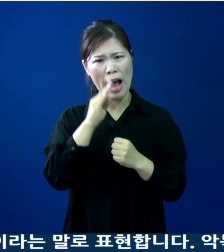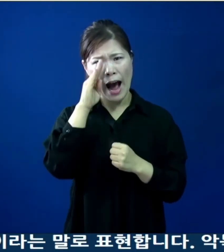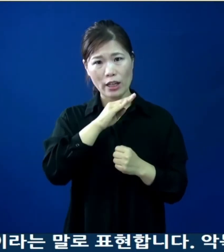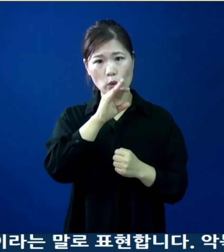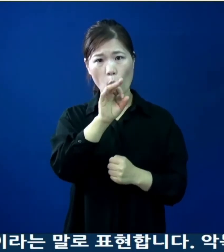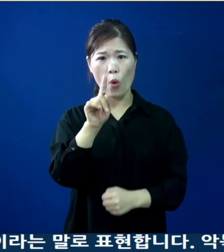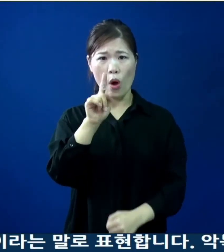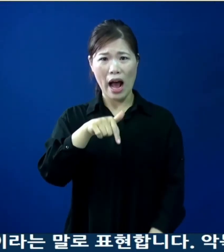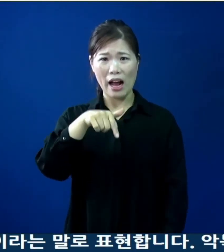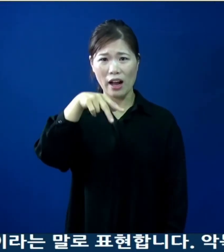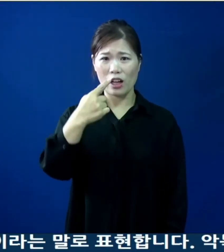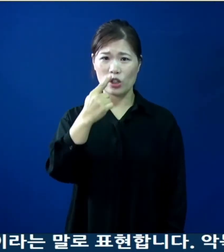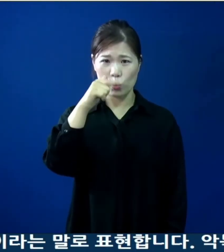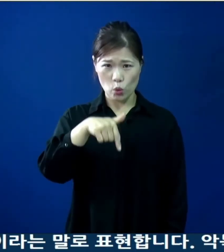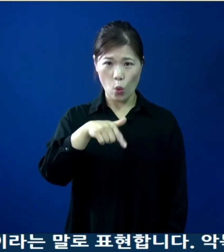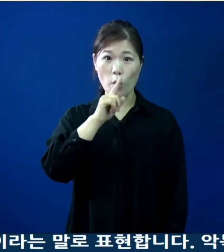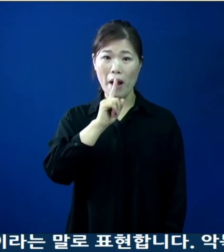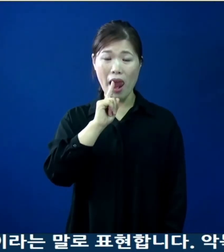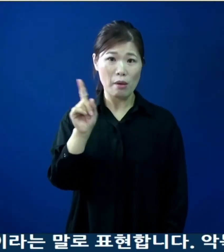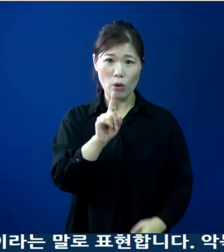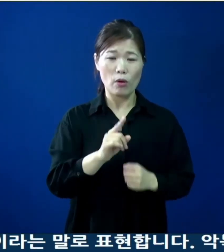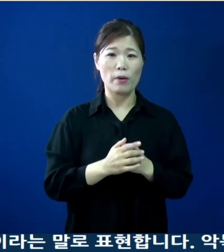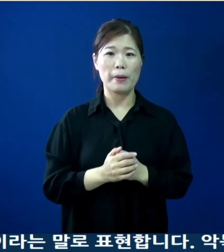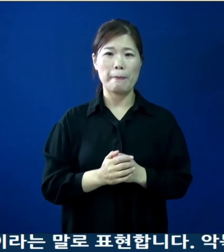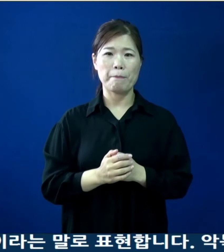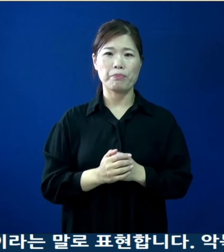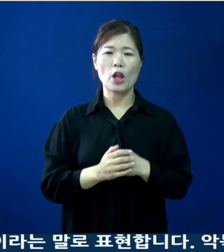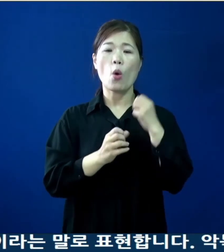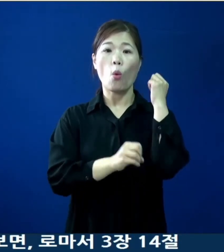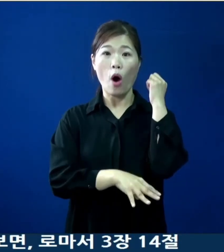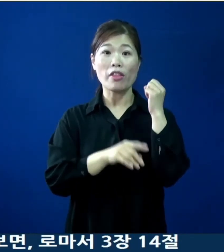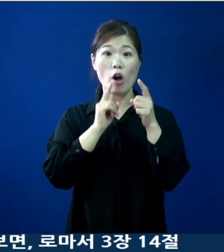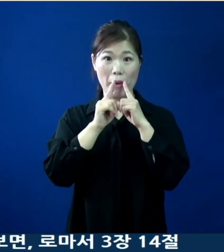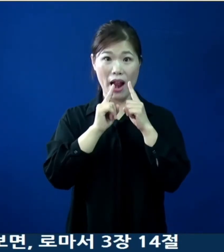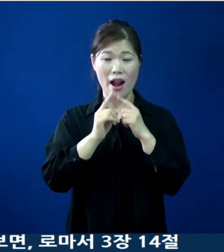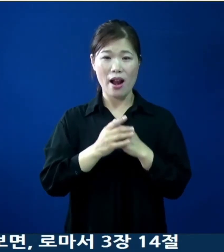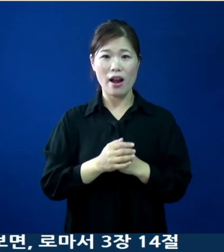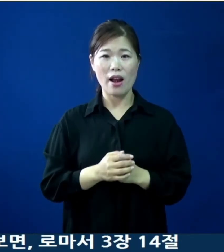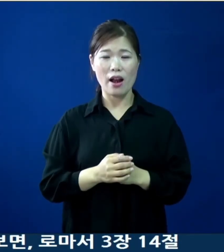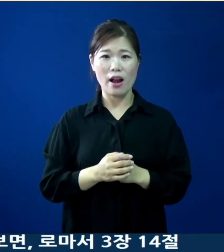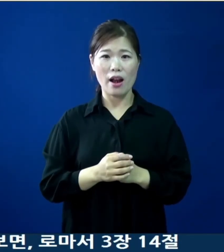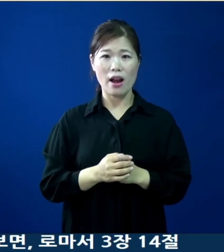많이 나오는데 이 악독은 원어적으로 뭐냐면